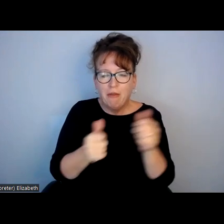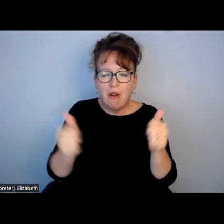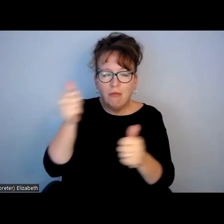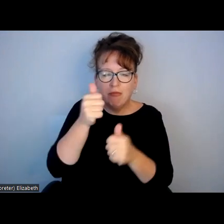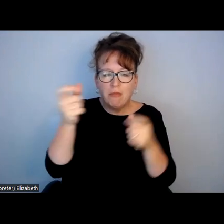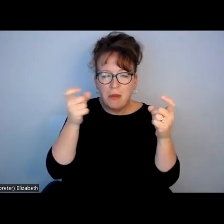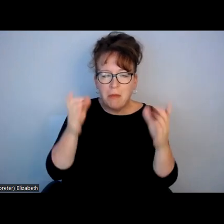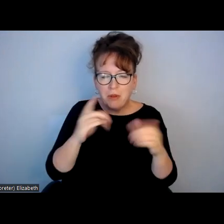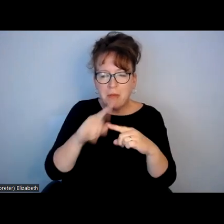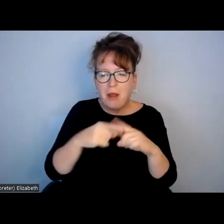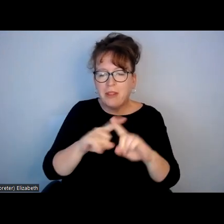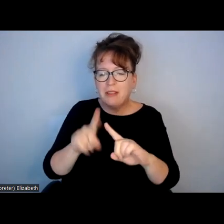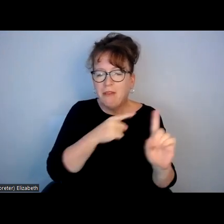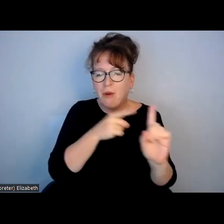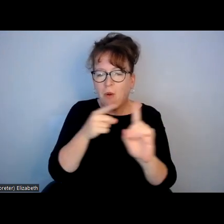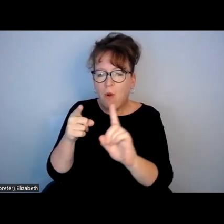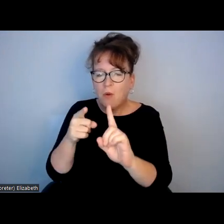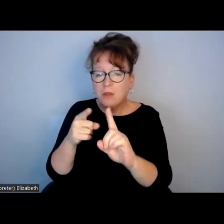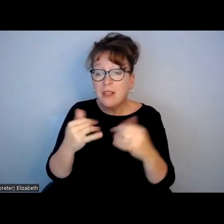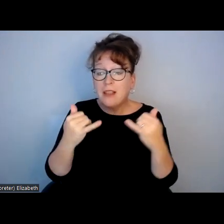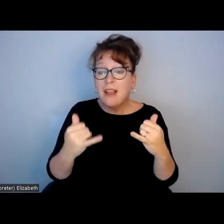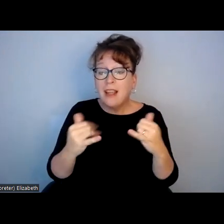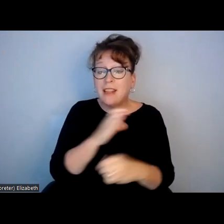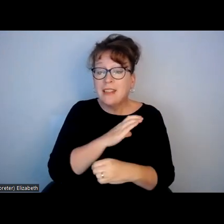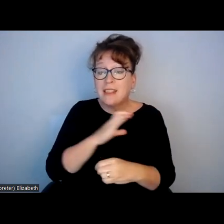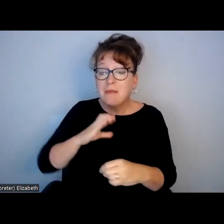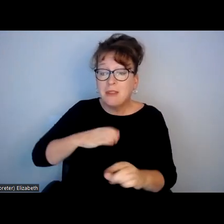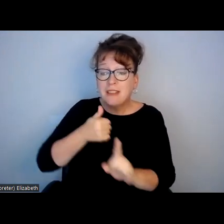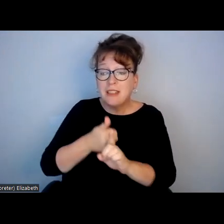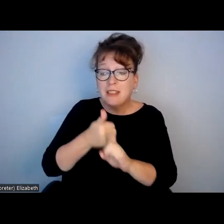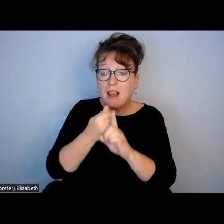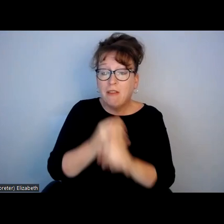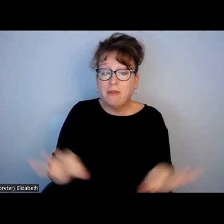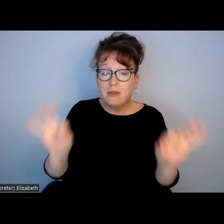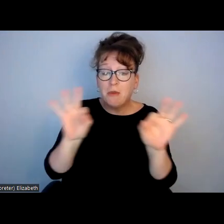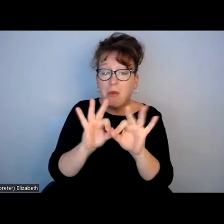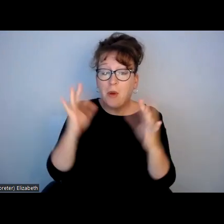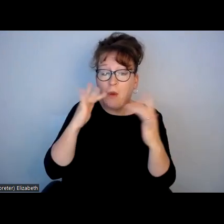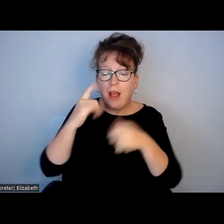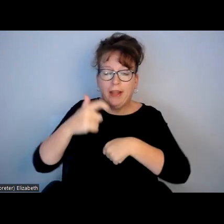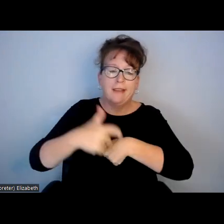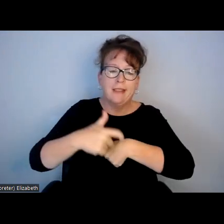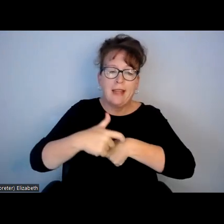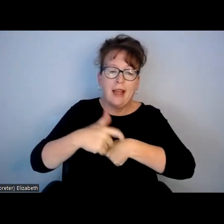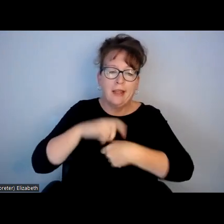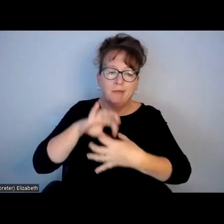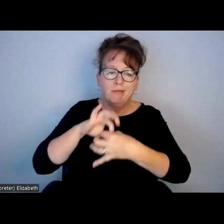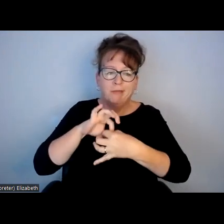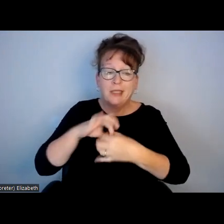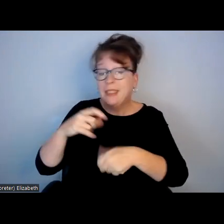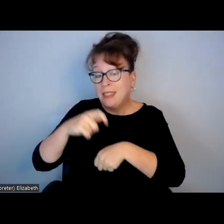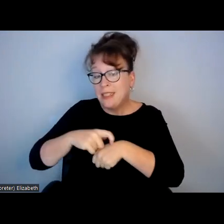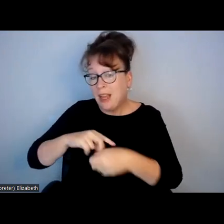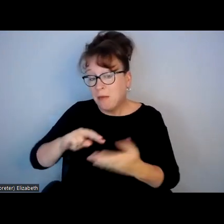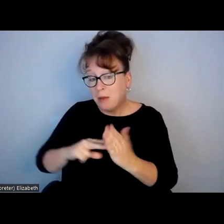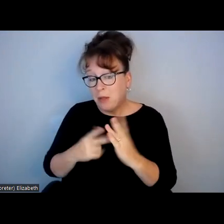que quería escuchar de los distintos Ah grupos en la comisión es uno uno